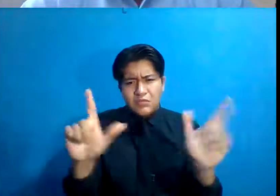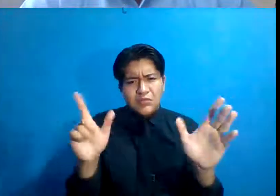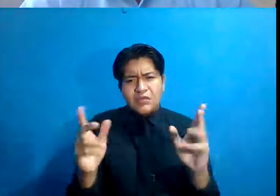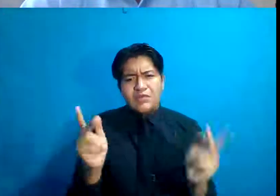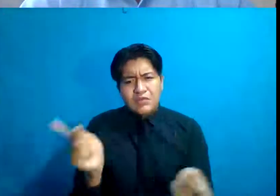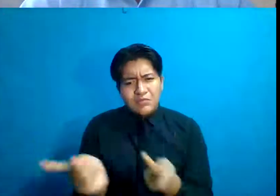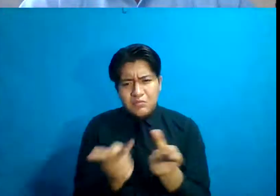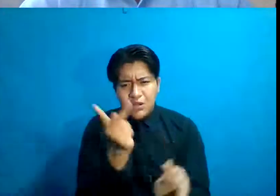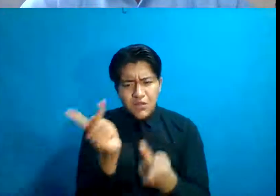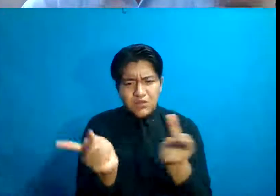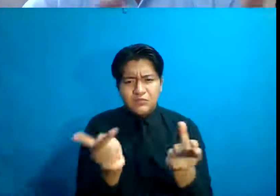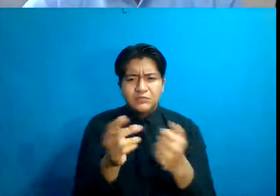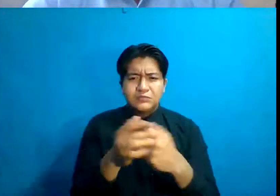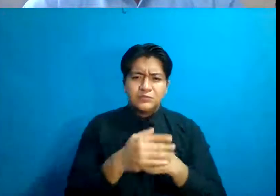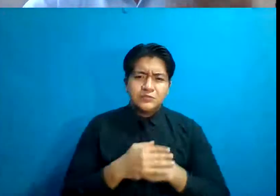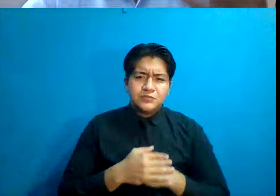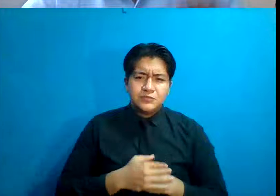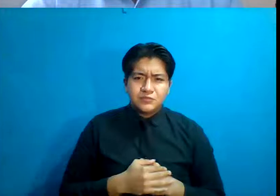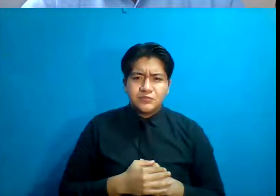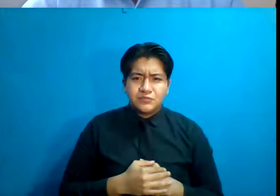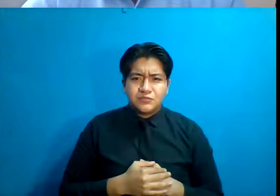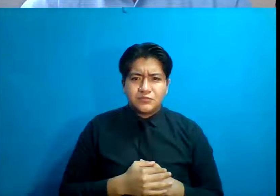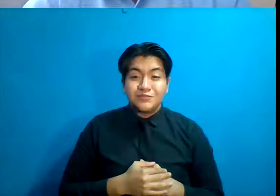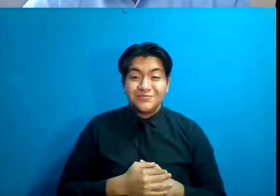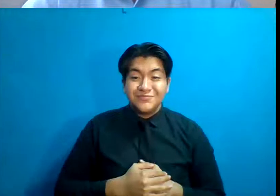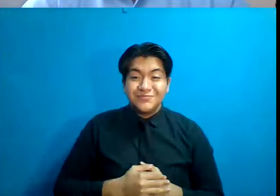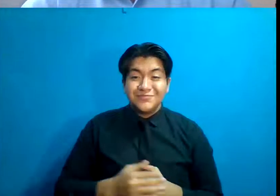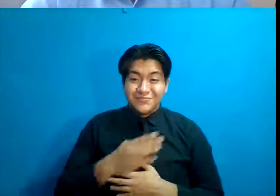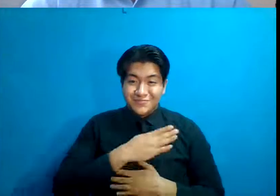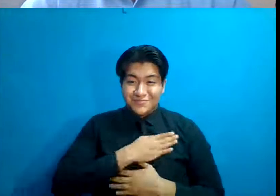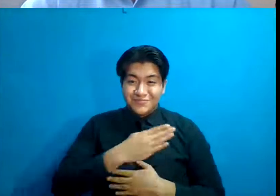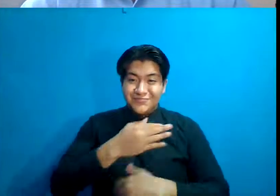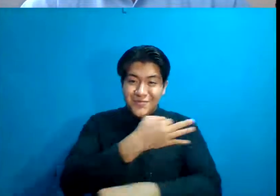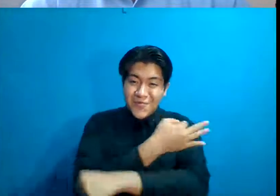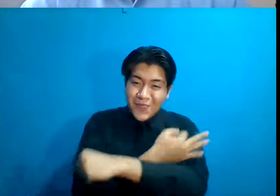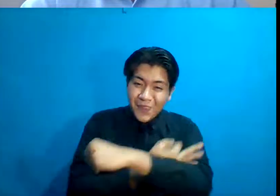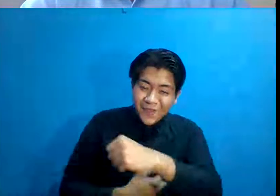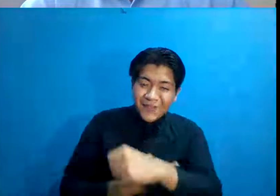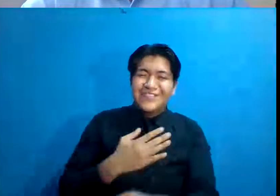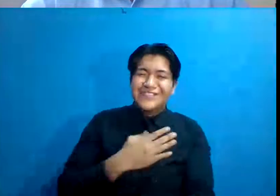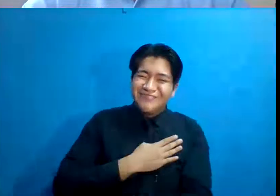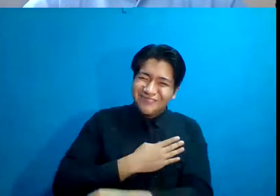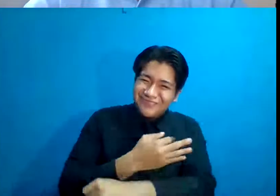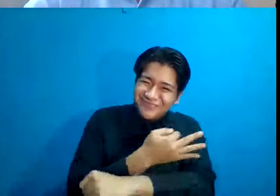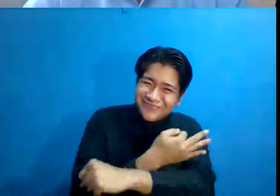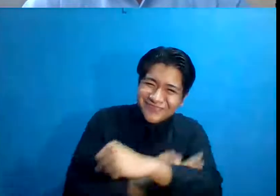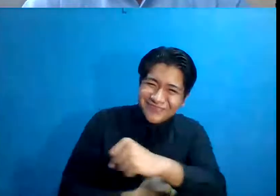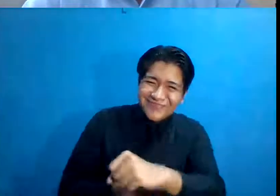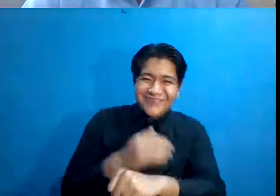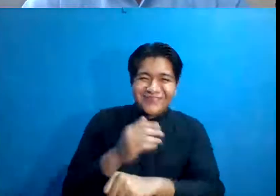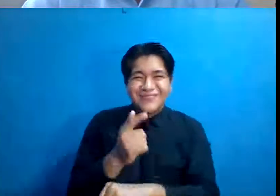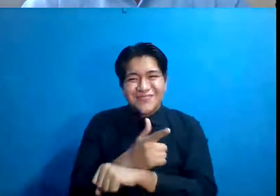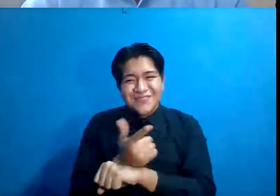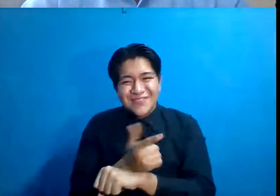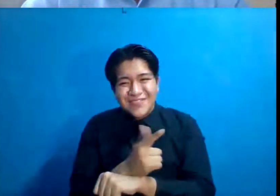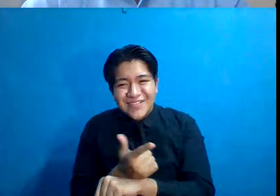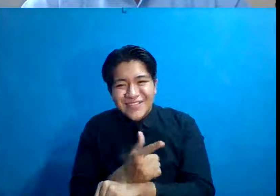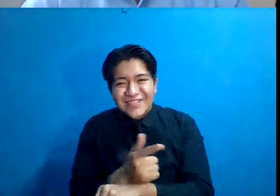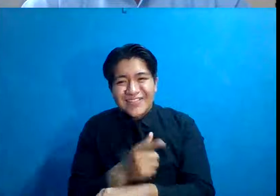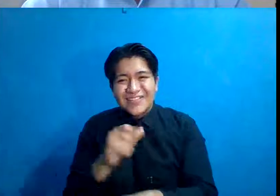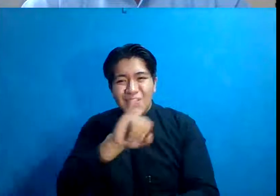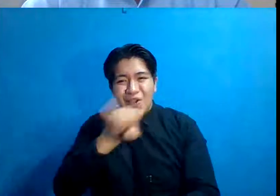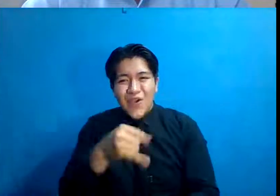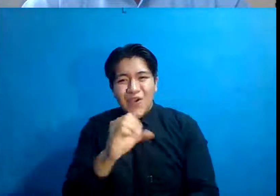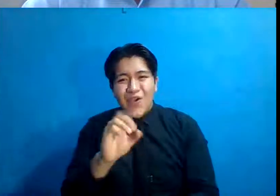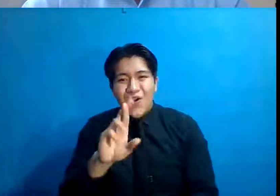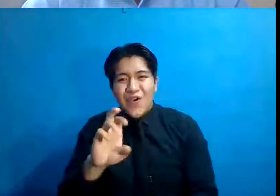preguntas. Quien quiera Muy hacer... buenas tardes. Okay. Muy buenas tardes, licenciado Jorge Antonio. Soy la